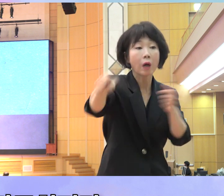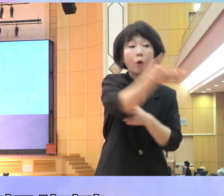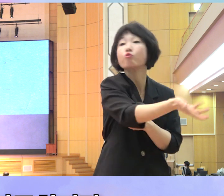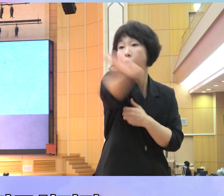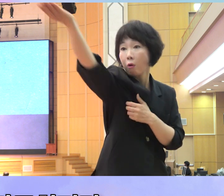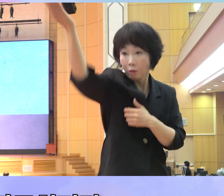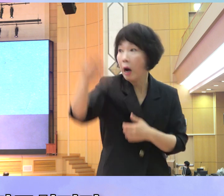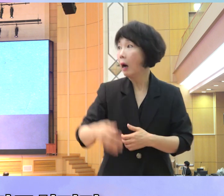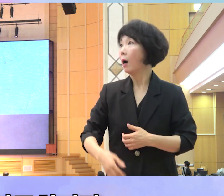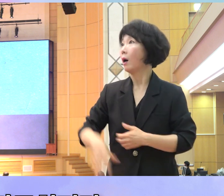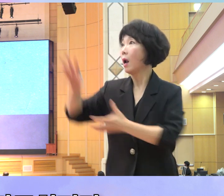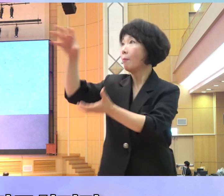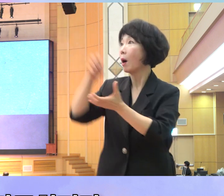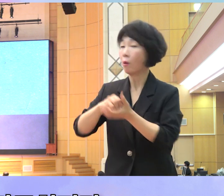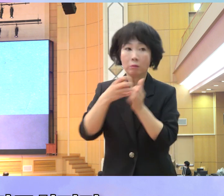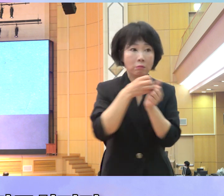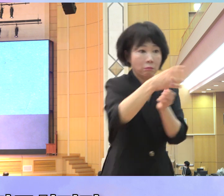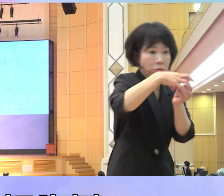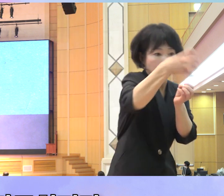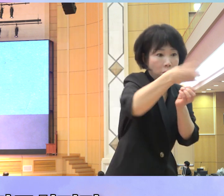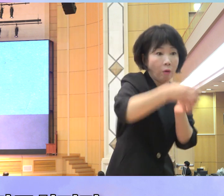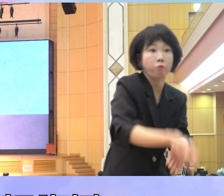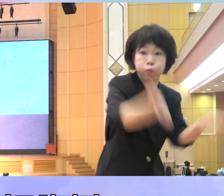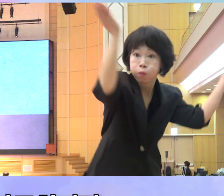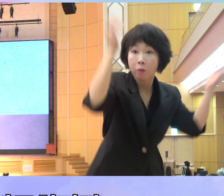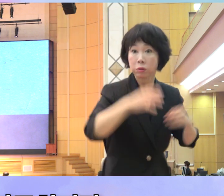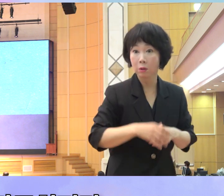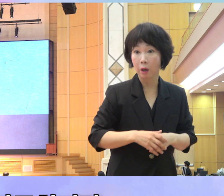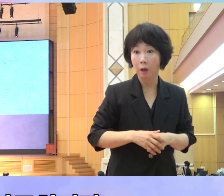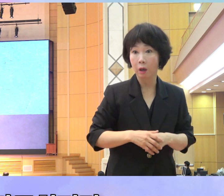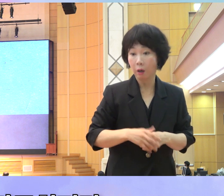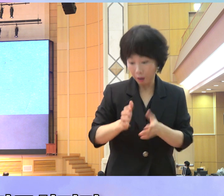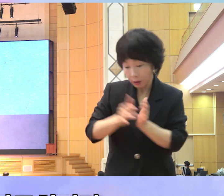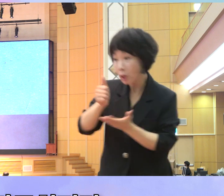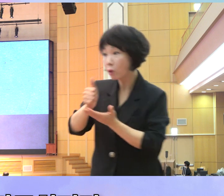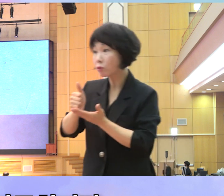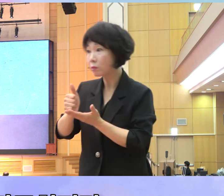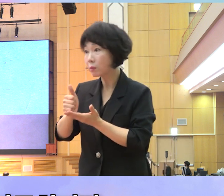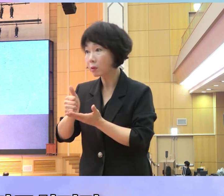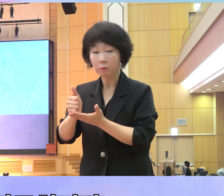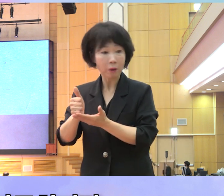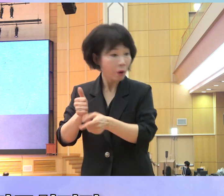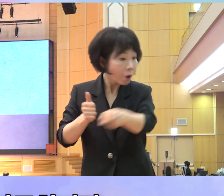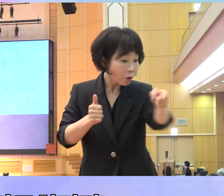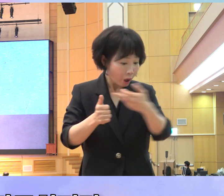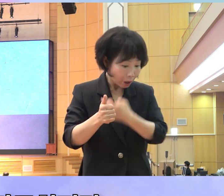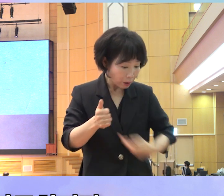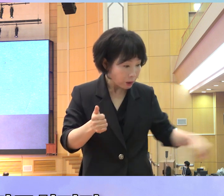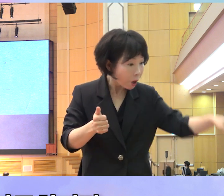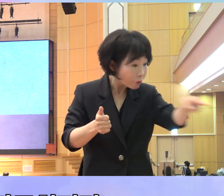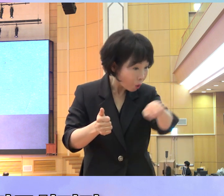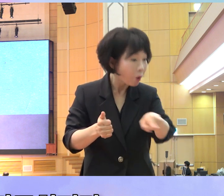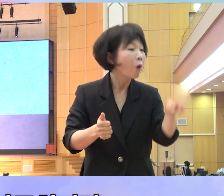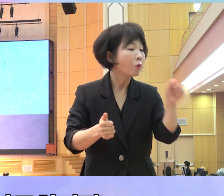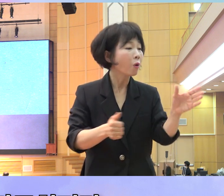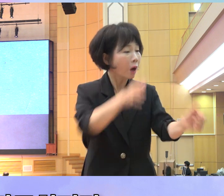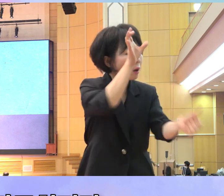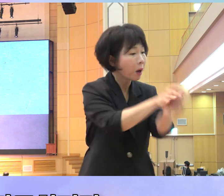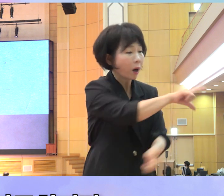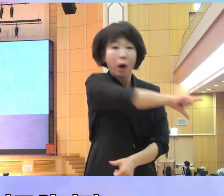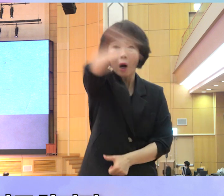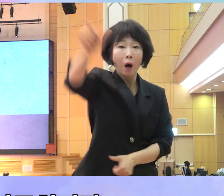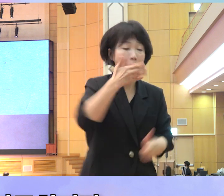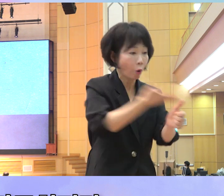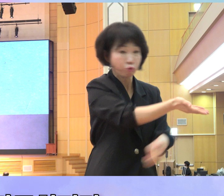그러니까 기다려봐, 내가 줄게, 이게 아니라 너희가 먹을 것을 주어라. 보리떡 5개와 물고기 2마리가